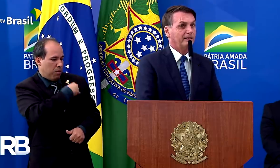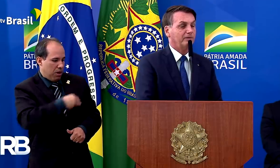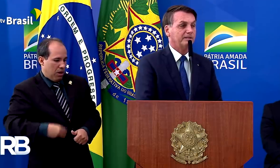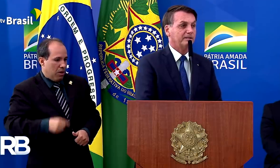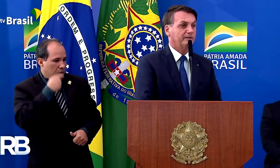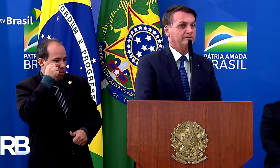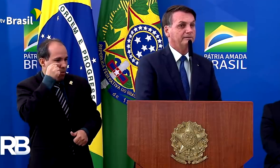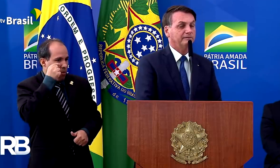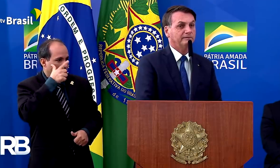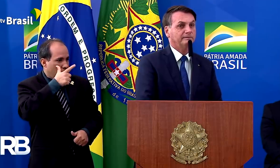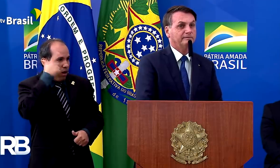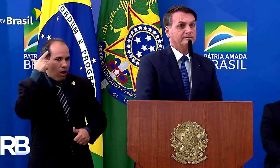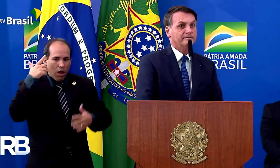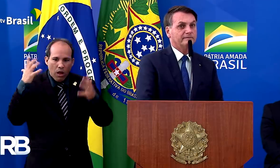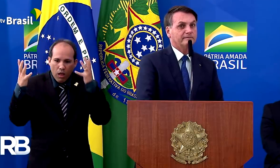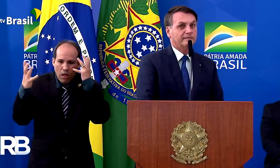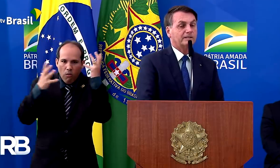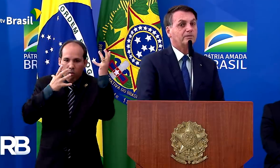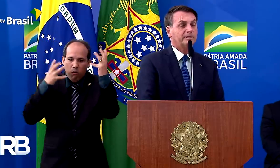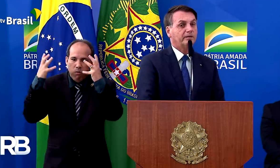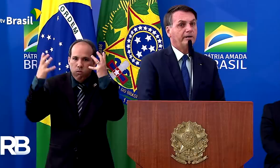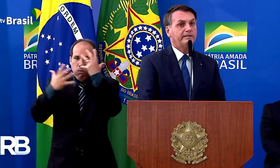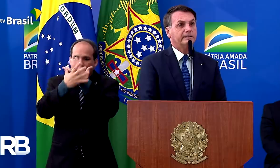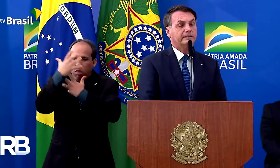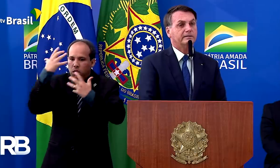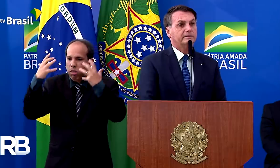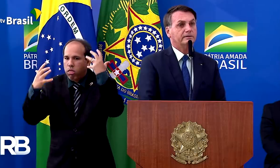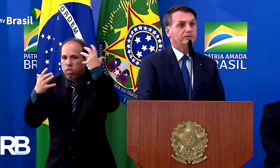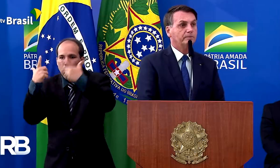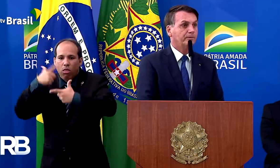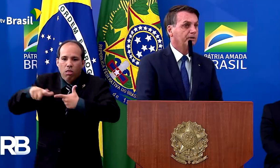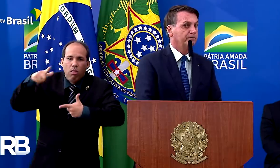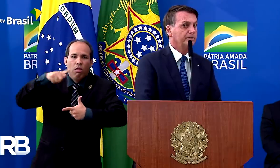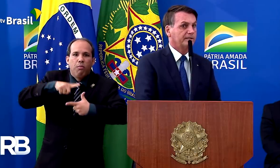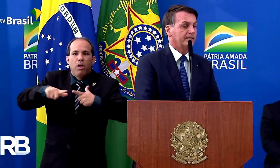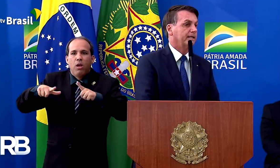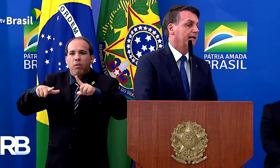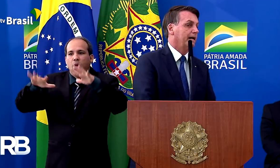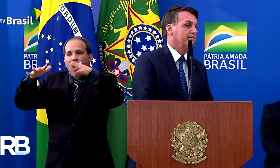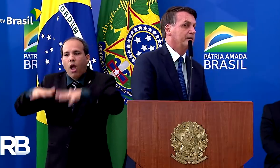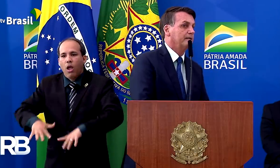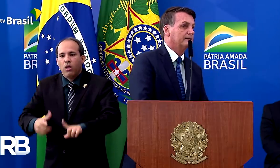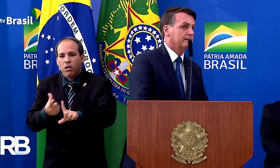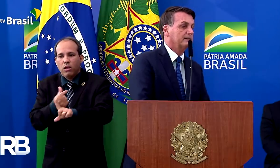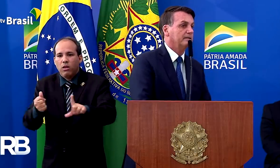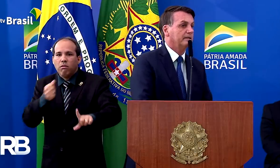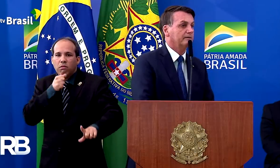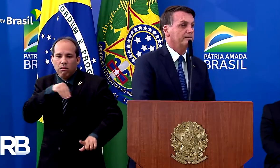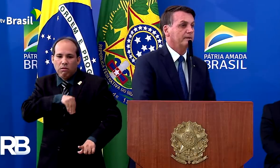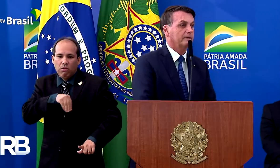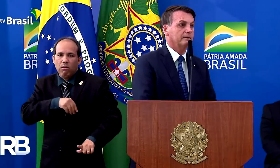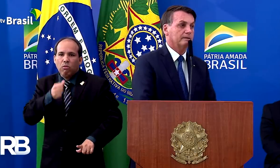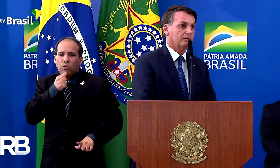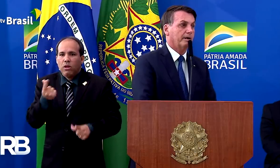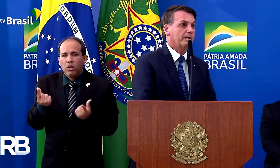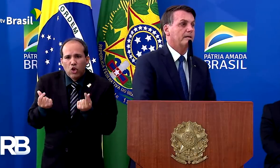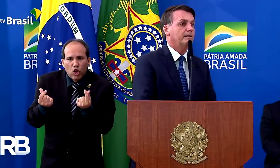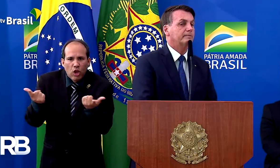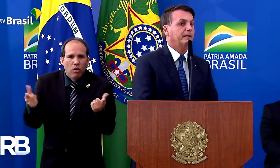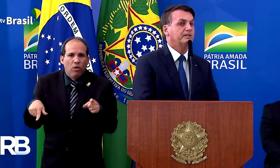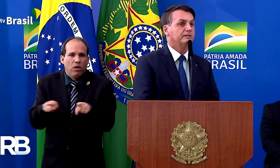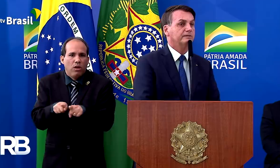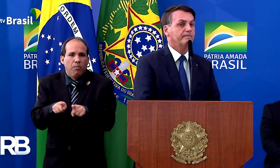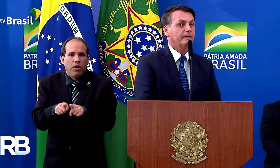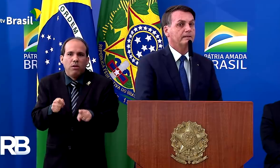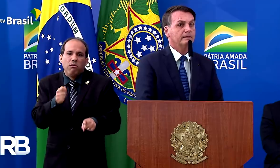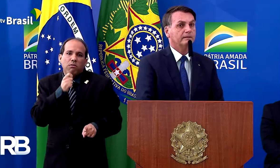a questão, as consequências de um povo sem salário, sem dinheiro e quase